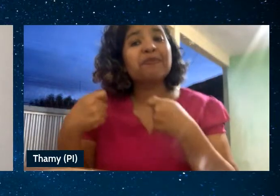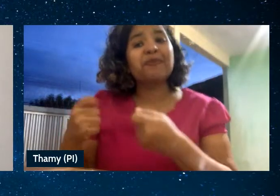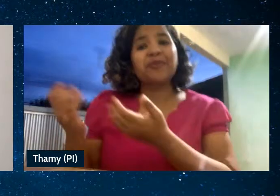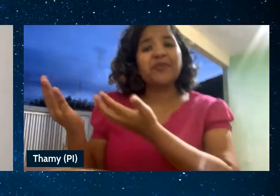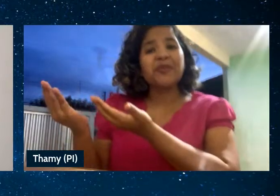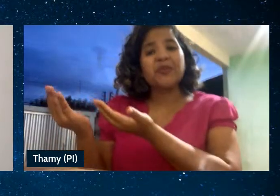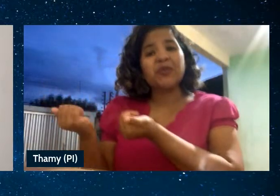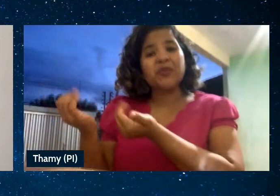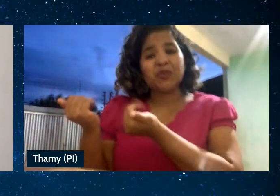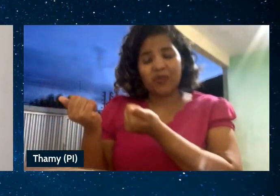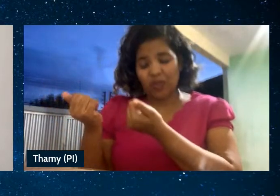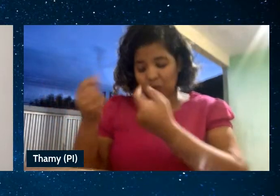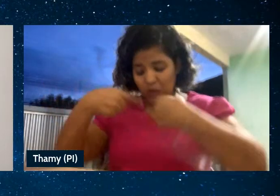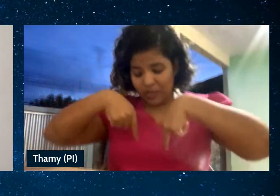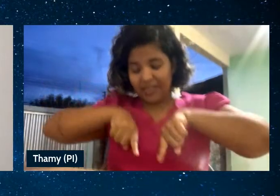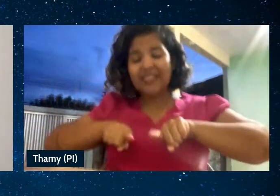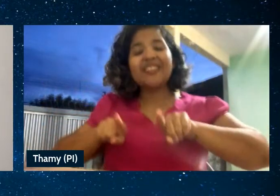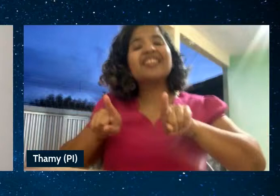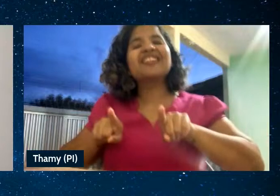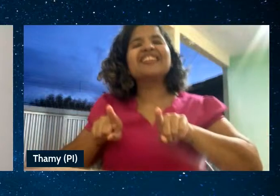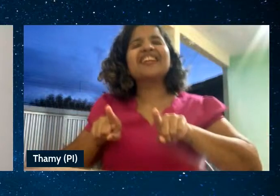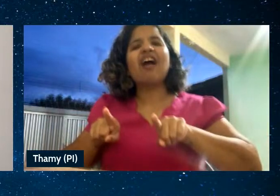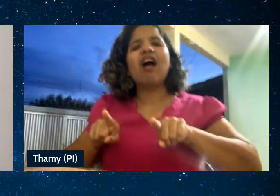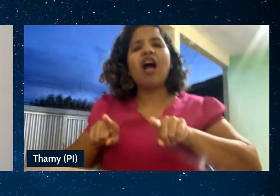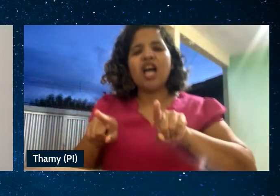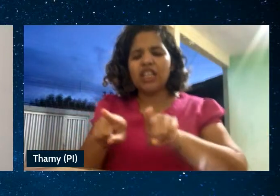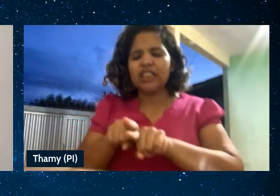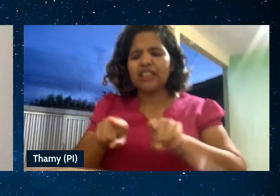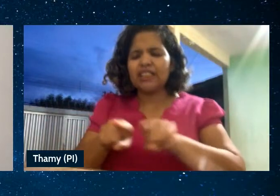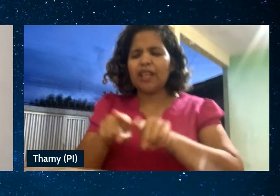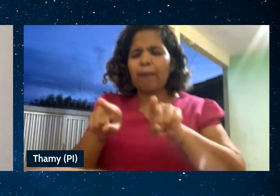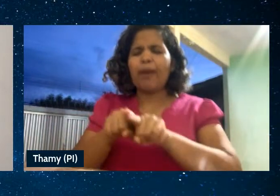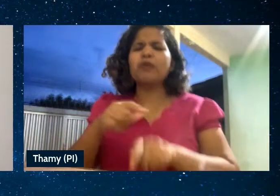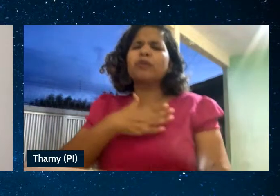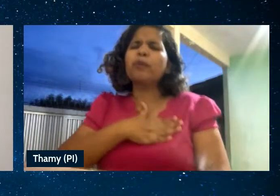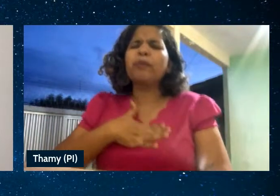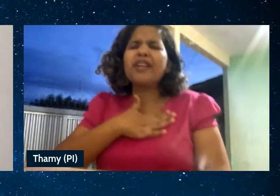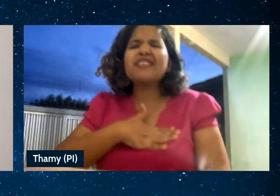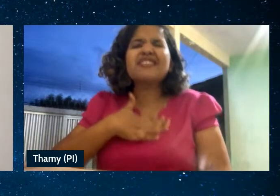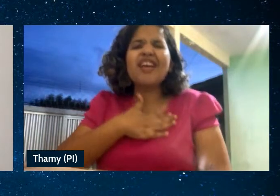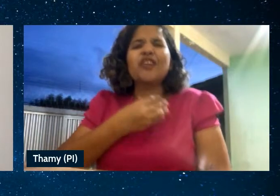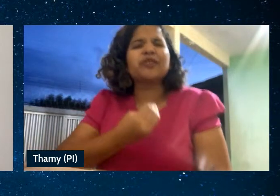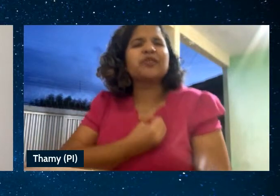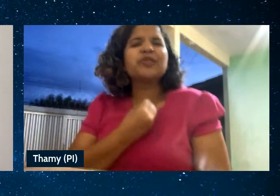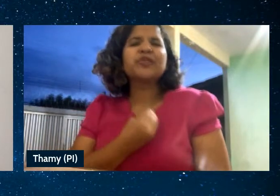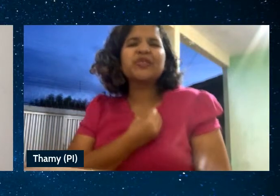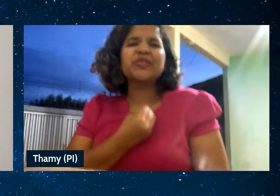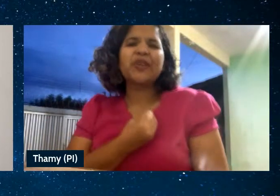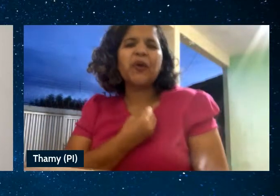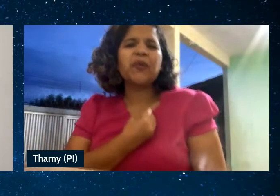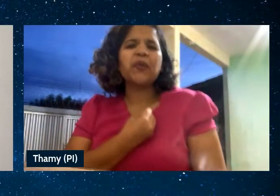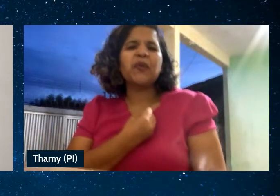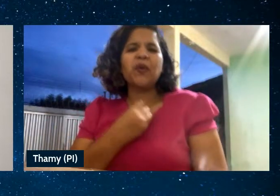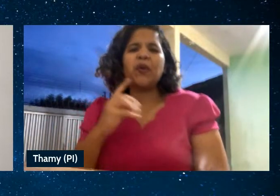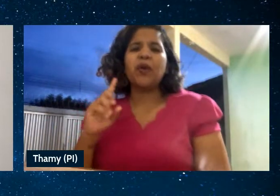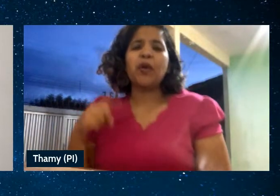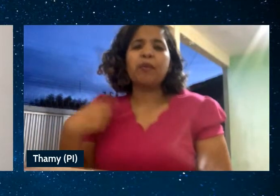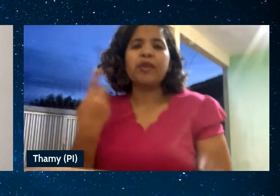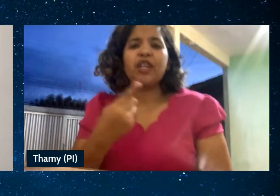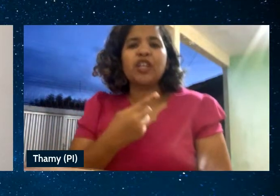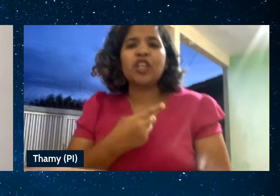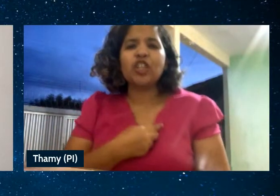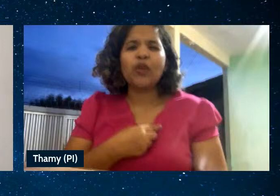interior o entusiasmo pela vida né para que a gente se sirva das ocasiões nos